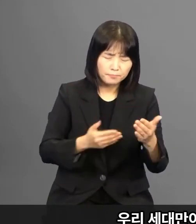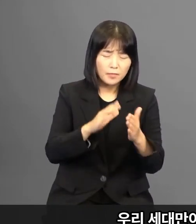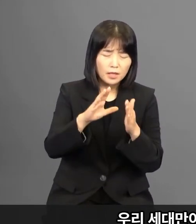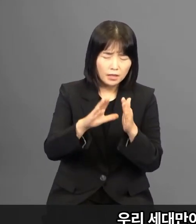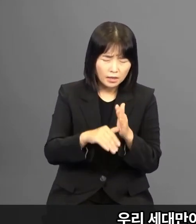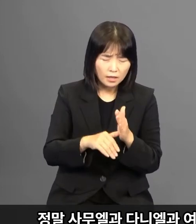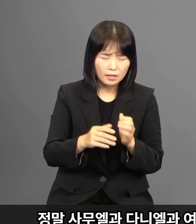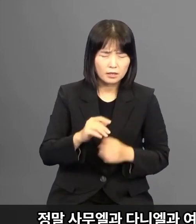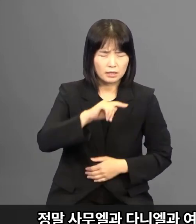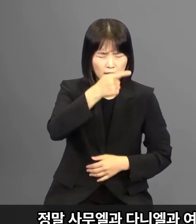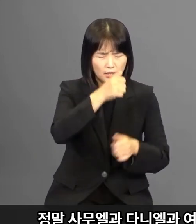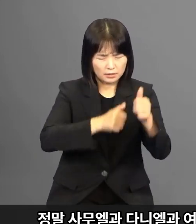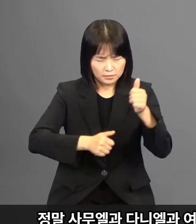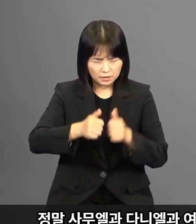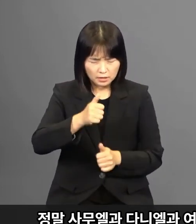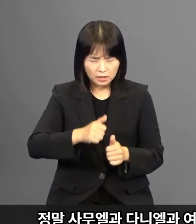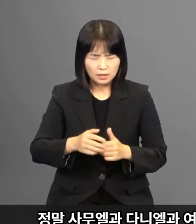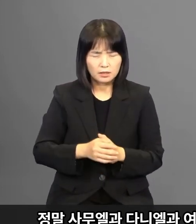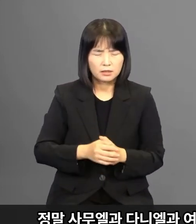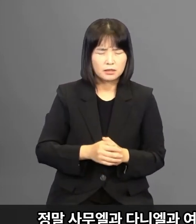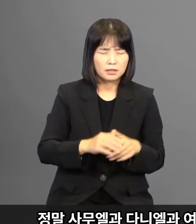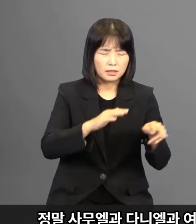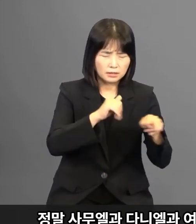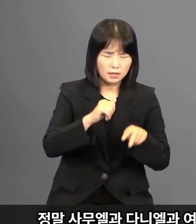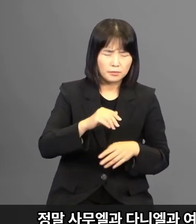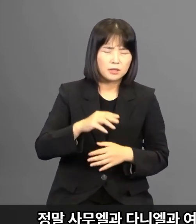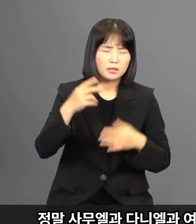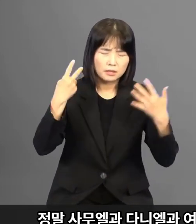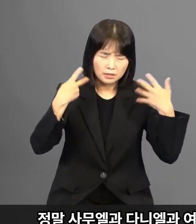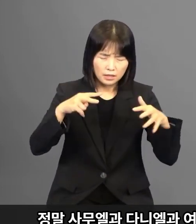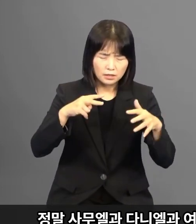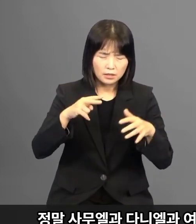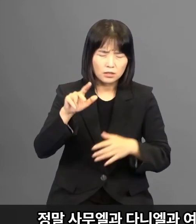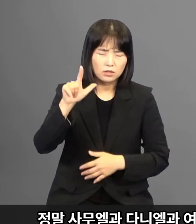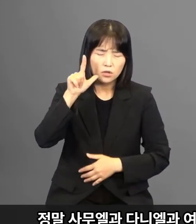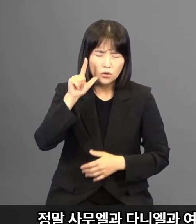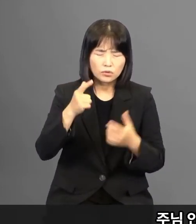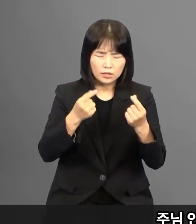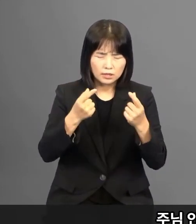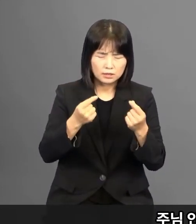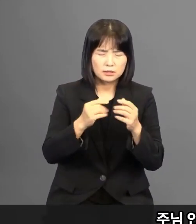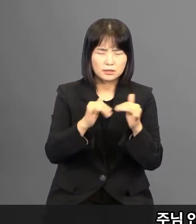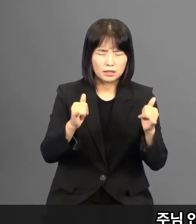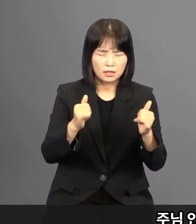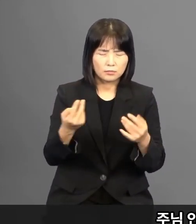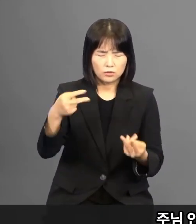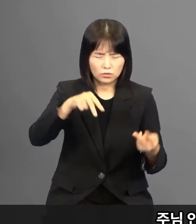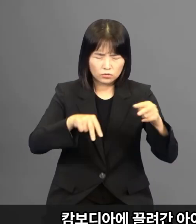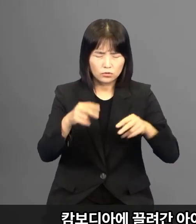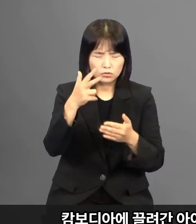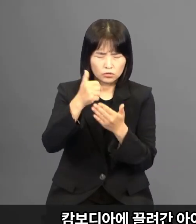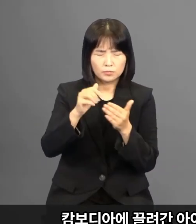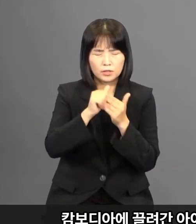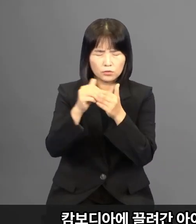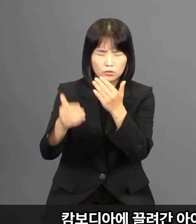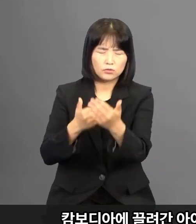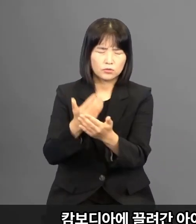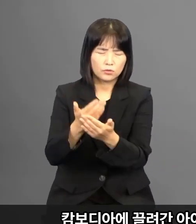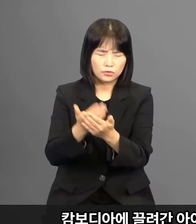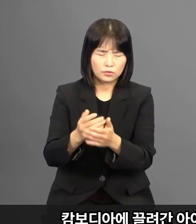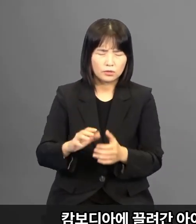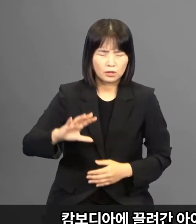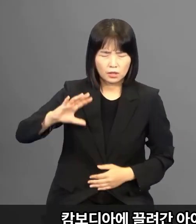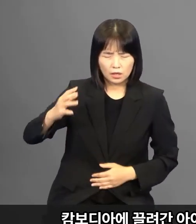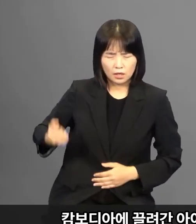다음 세대가 정말 사무엘과 다니엘과 여호수아 같은 세대로 일어설 수 있도록 주님 인도하여 주시옵소서.